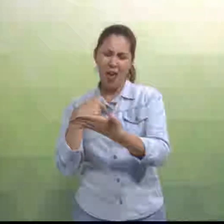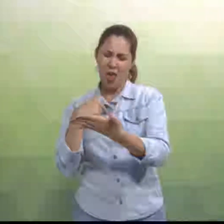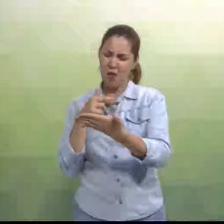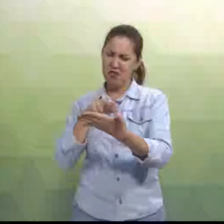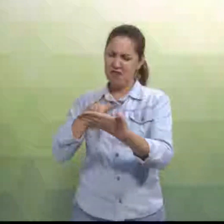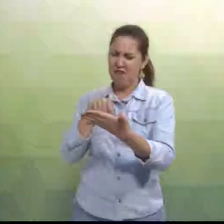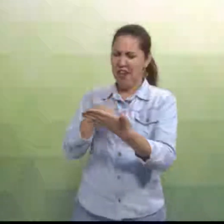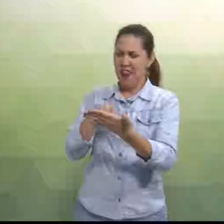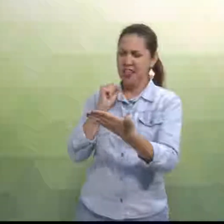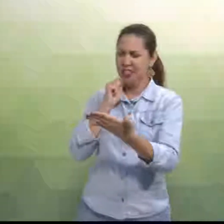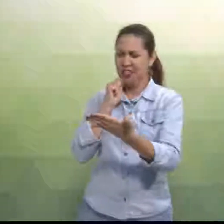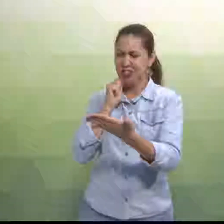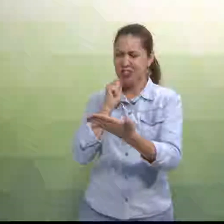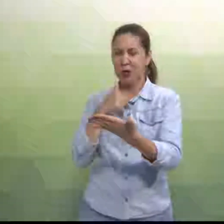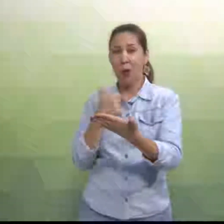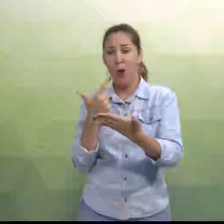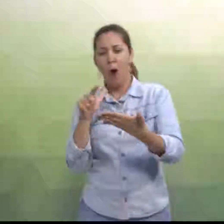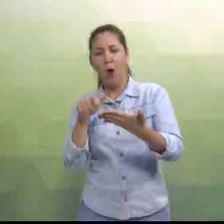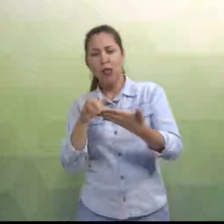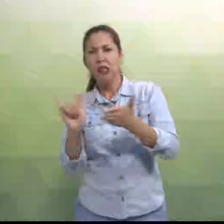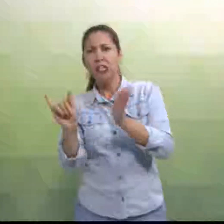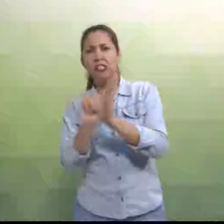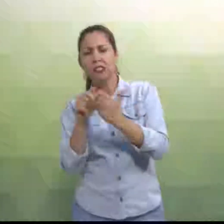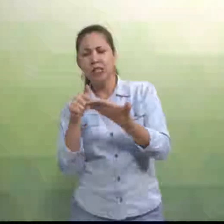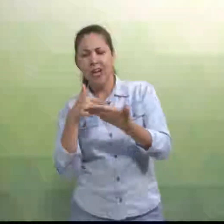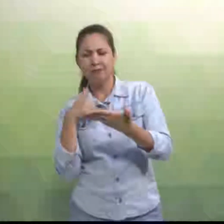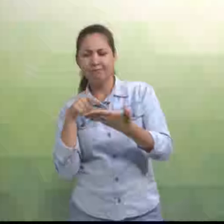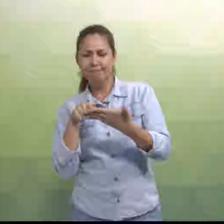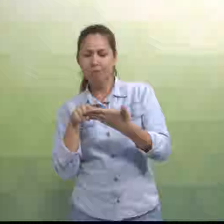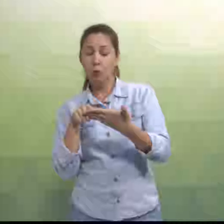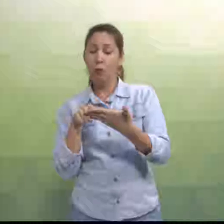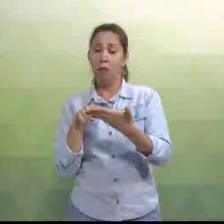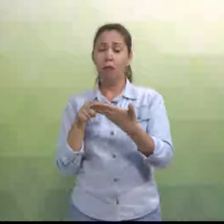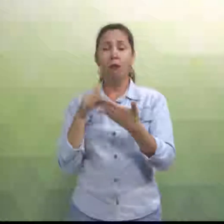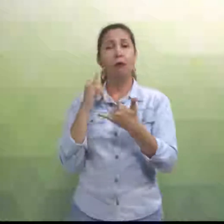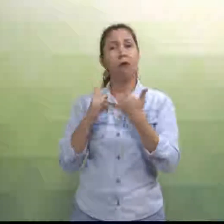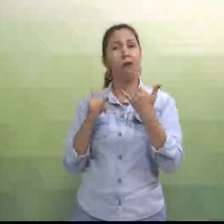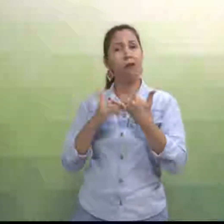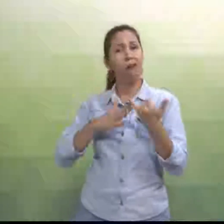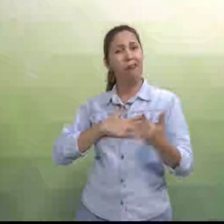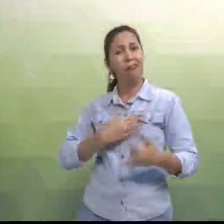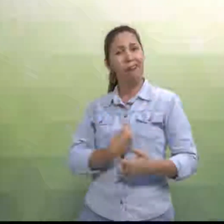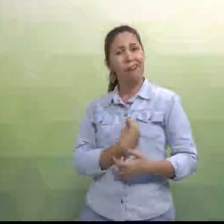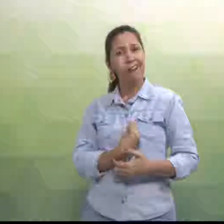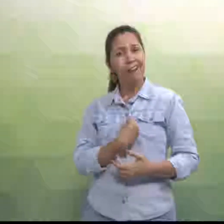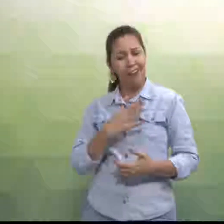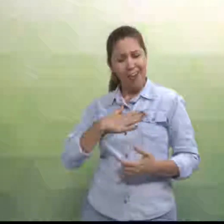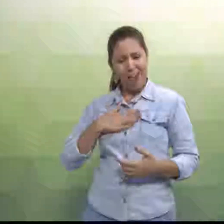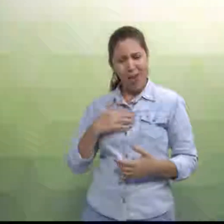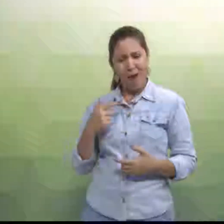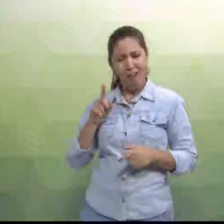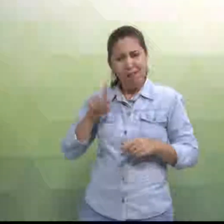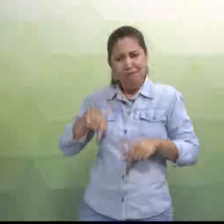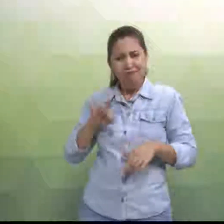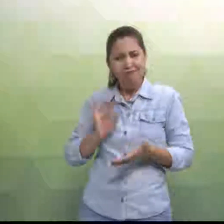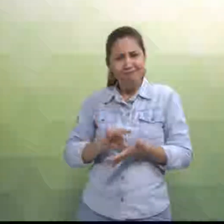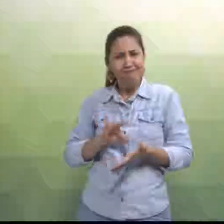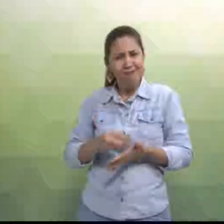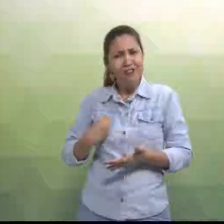façamos leituras para ver qual a identidade, qual a minha identidade. Ah, essa característica aqui não é